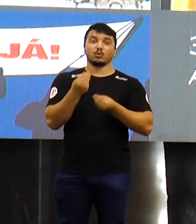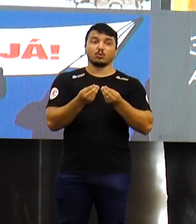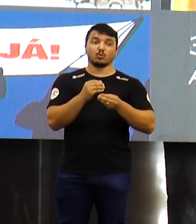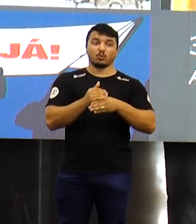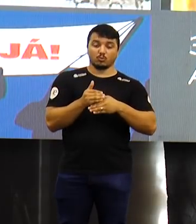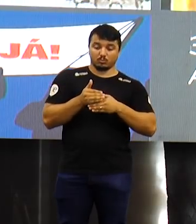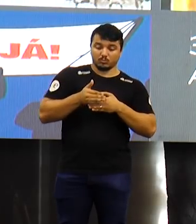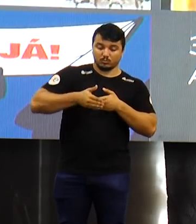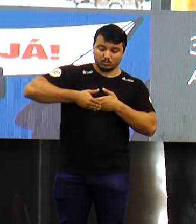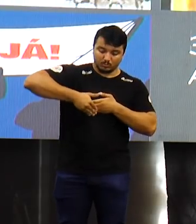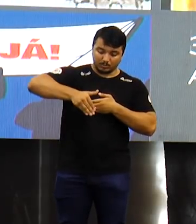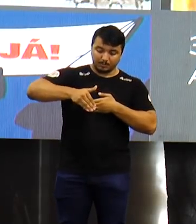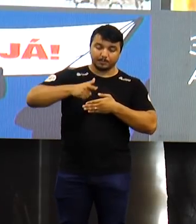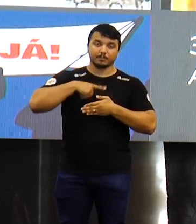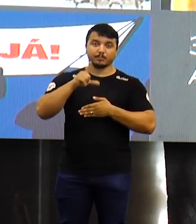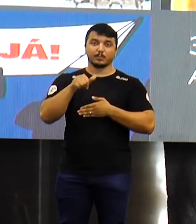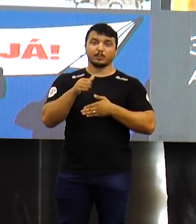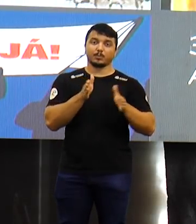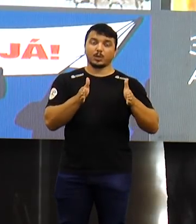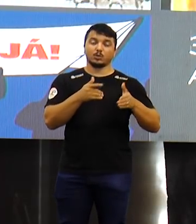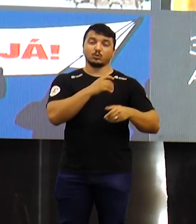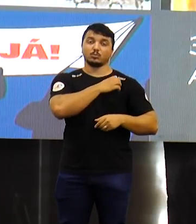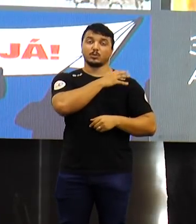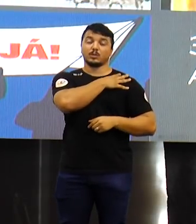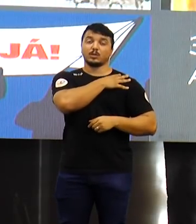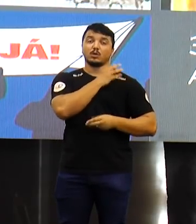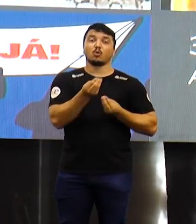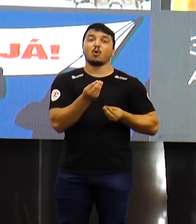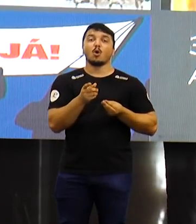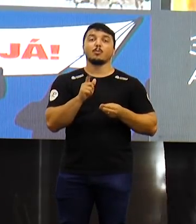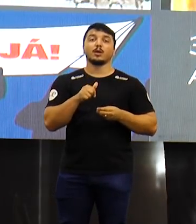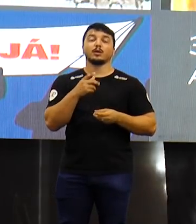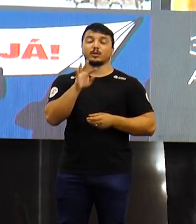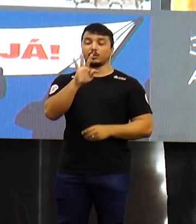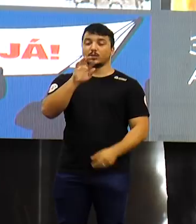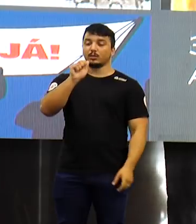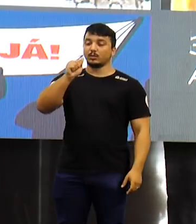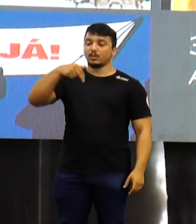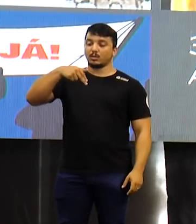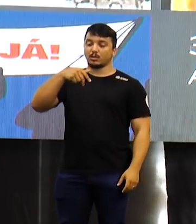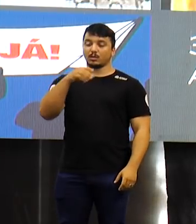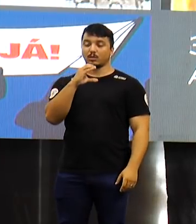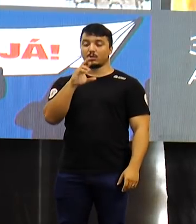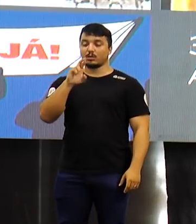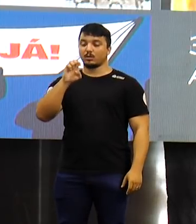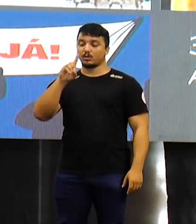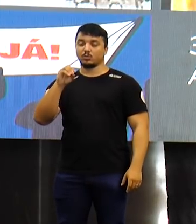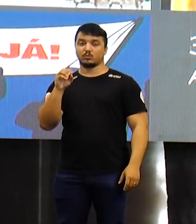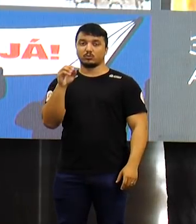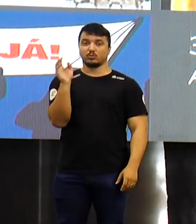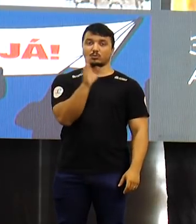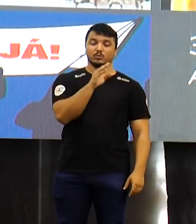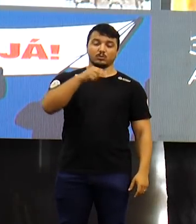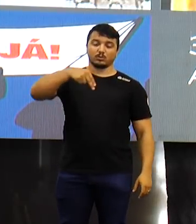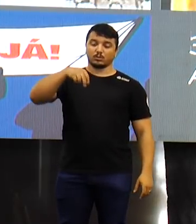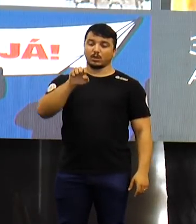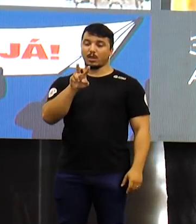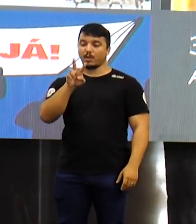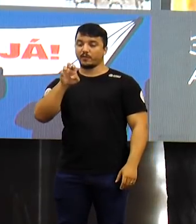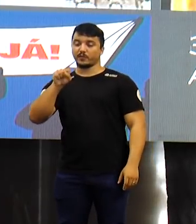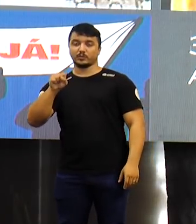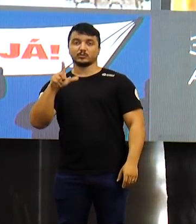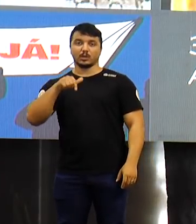do regime civil-militar no Brasil o então Tancredo de Almeida Neves.